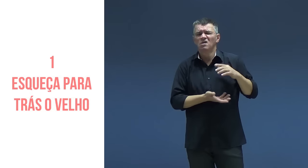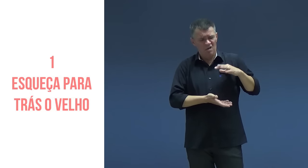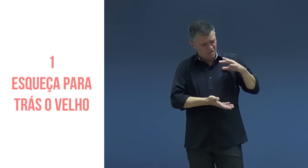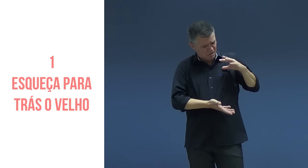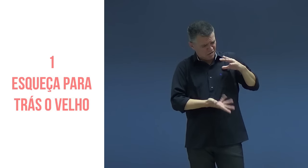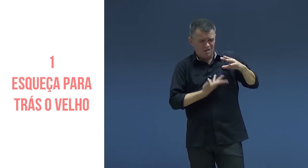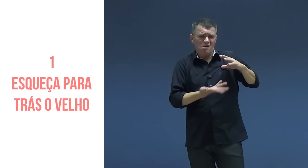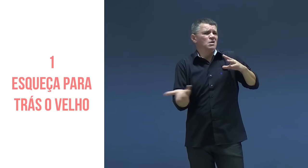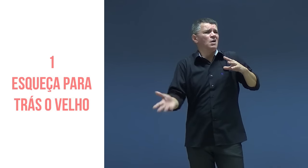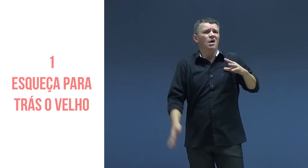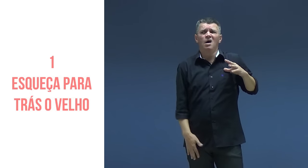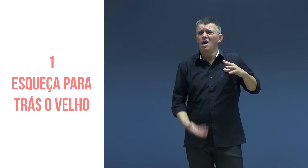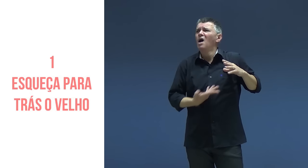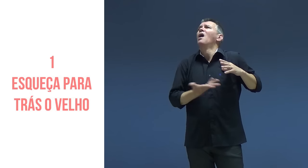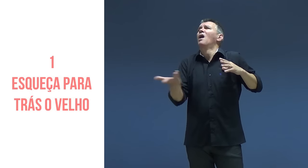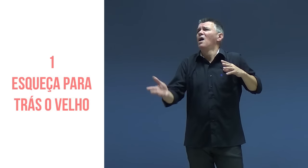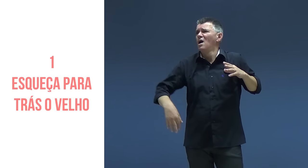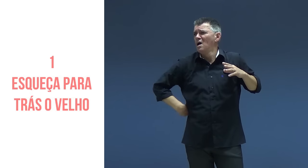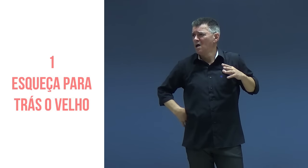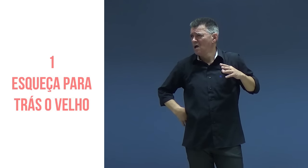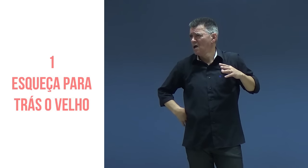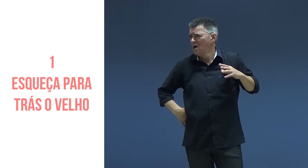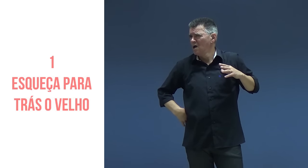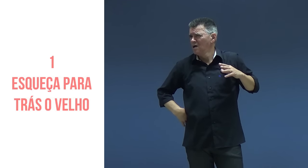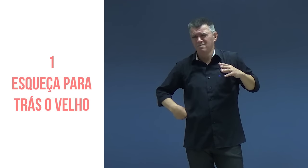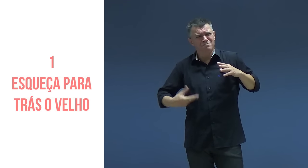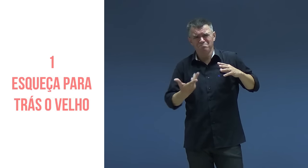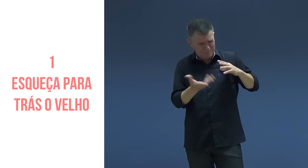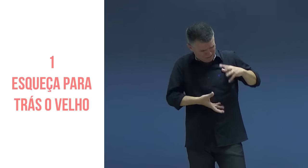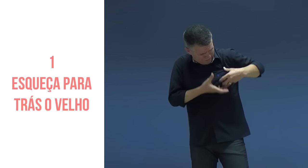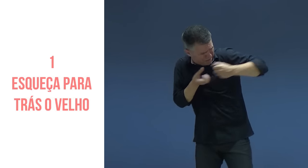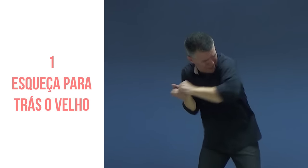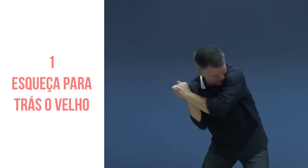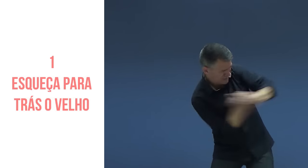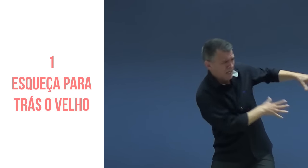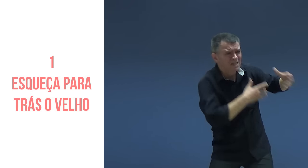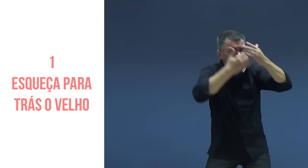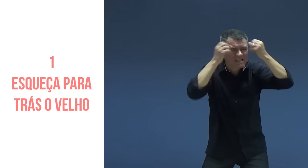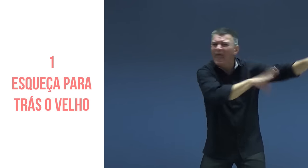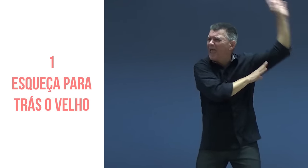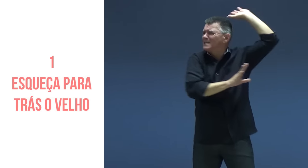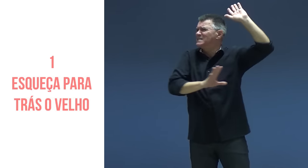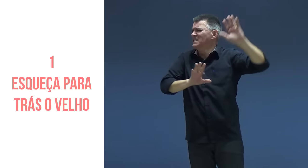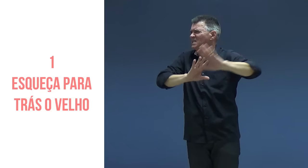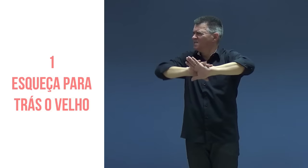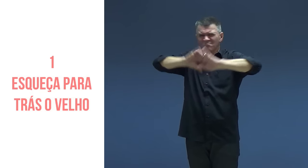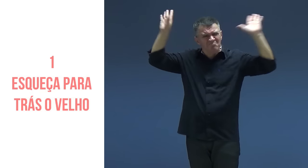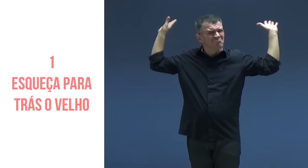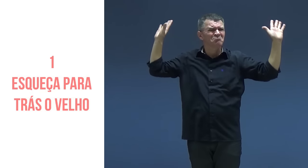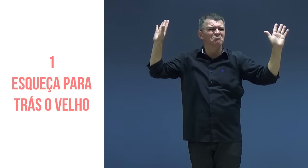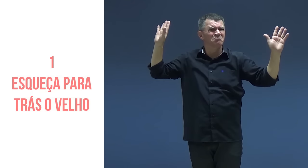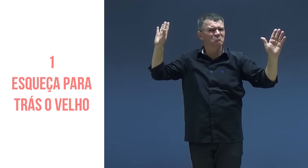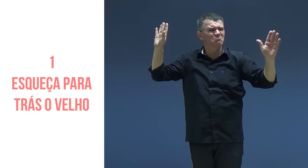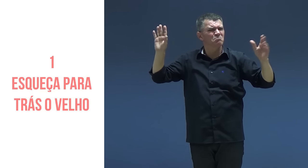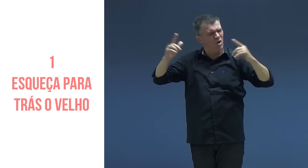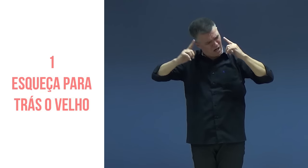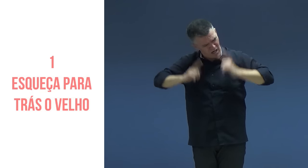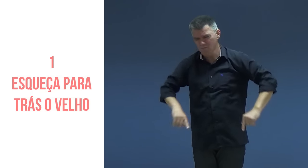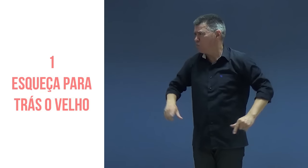coisas. E isso vai encher o teu coração. Não adianta, joga isso fora, esqueça disso.